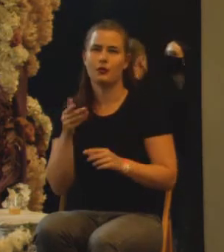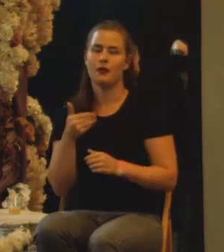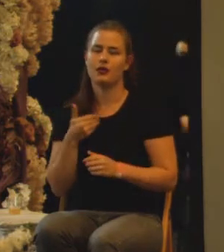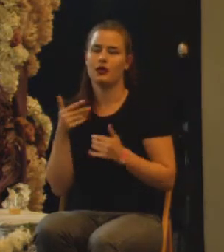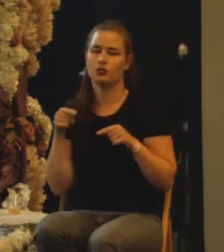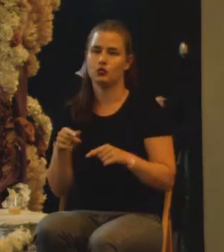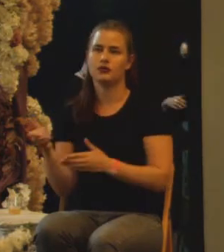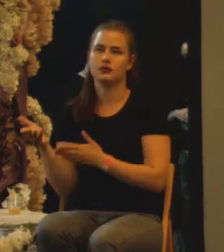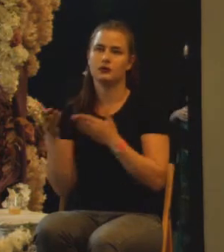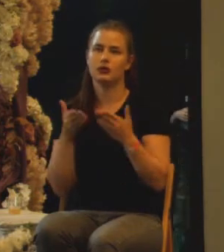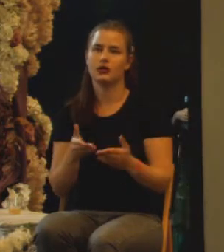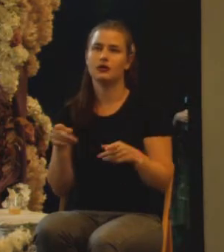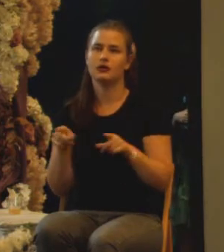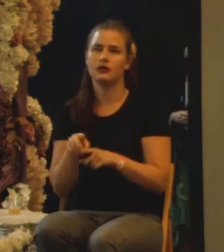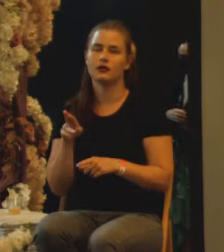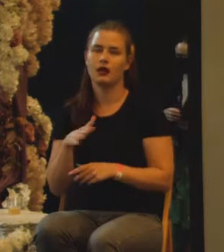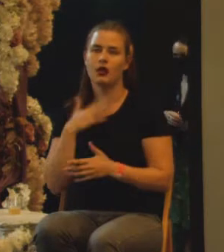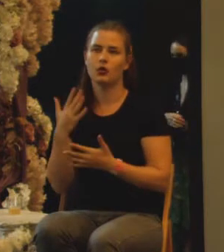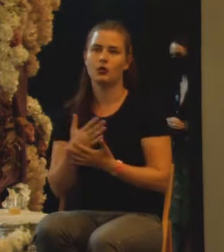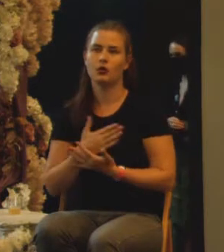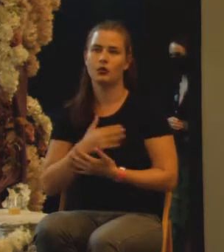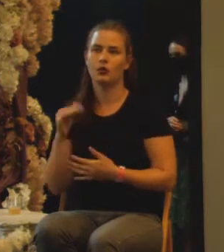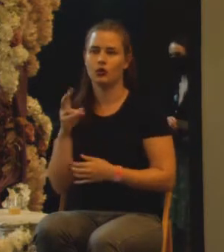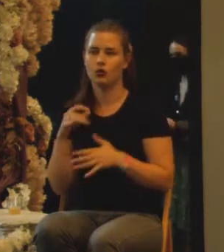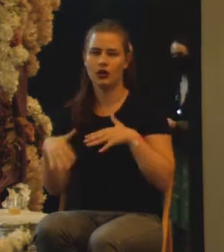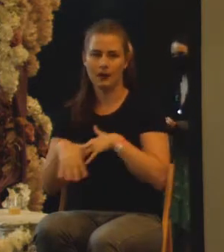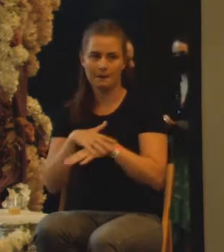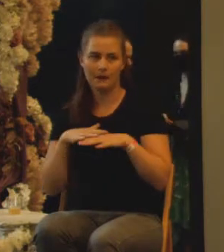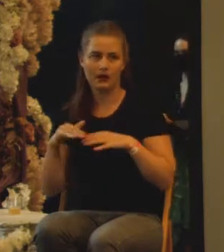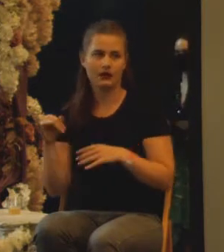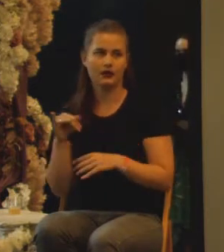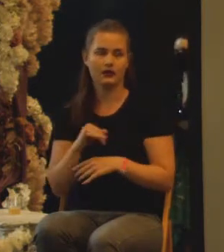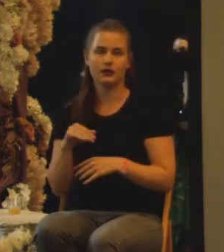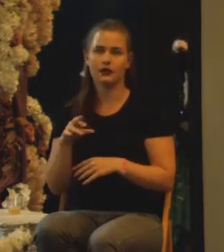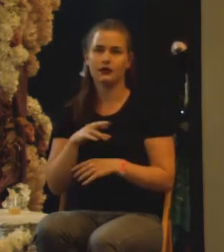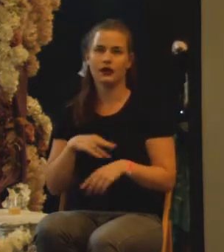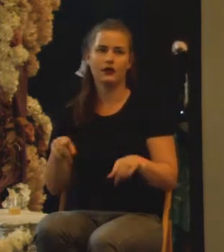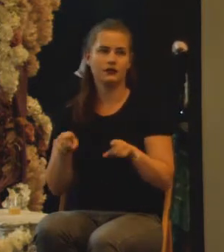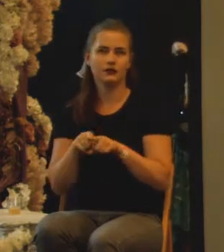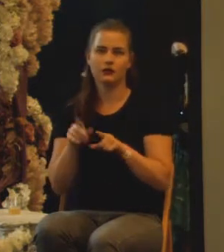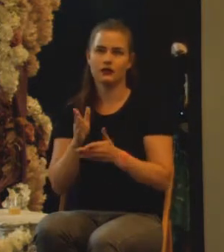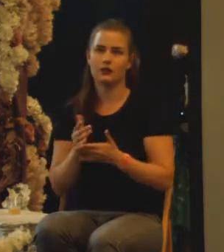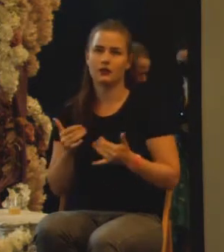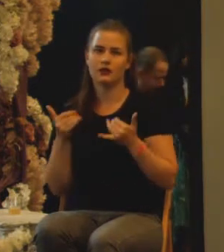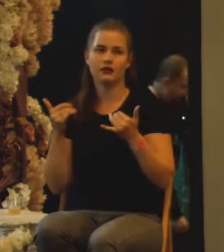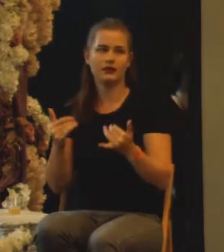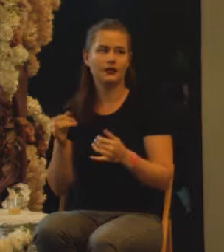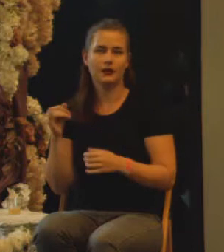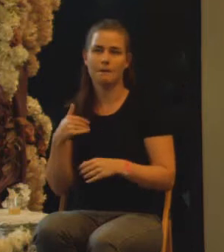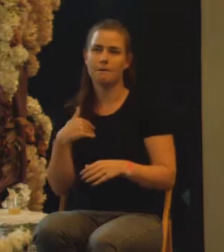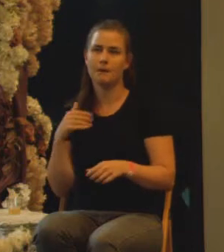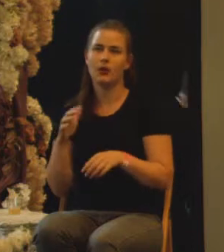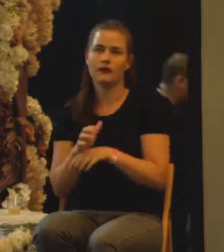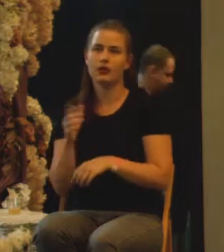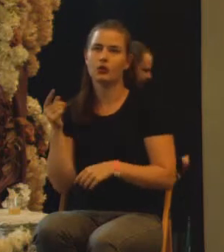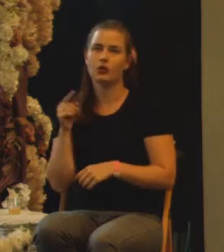запросили, оскільки я люблю безмежно і Кураж, і Якабу. Якабу Паблішинг є моїм видавництвом.